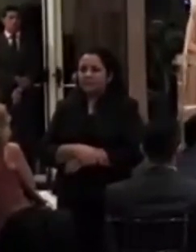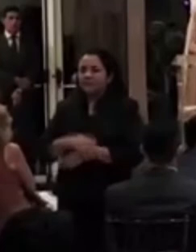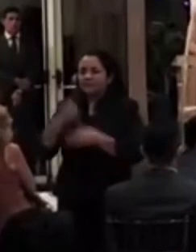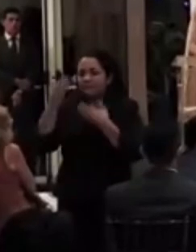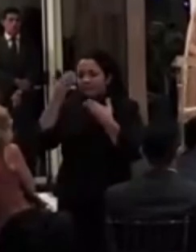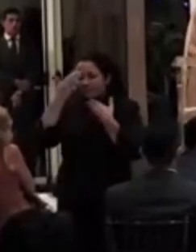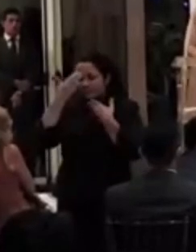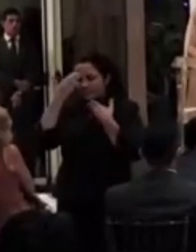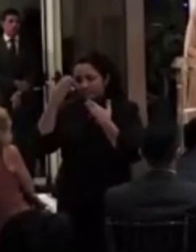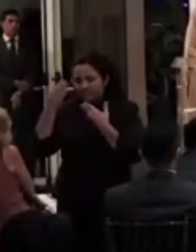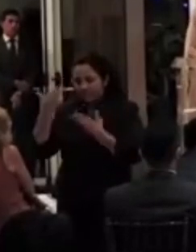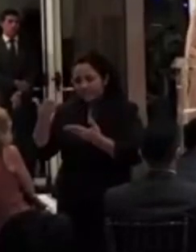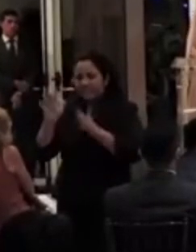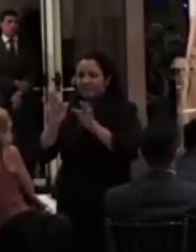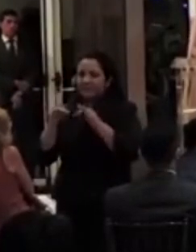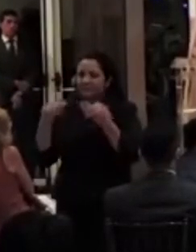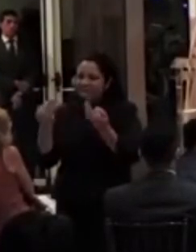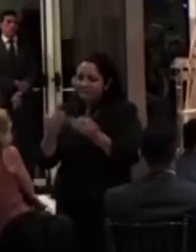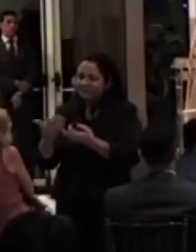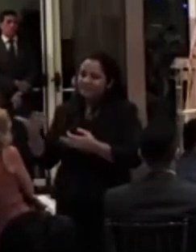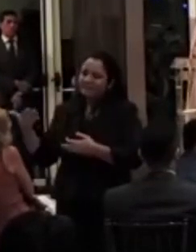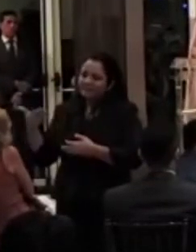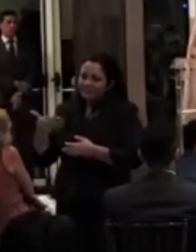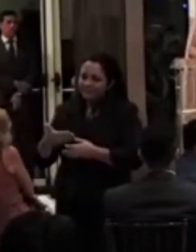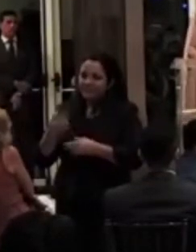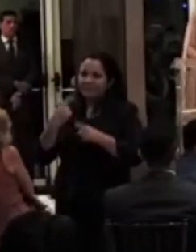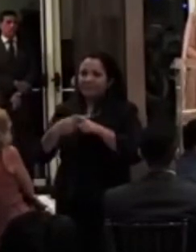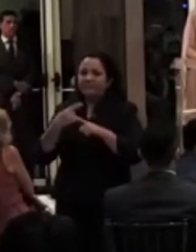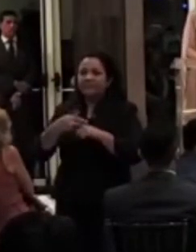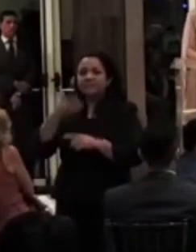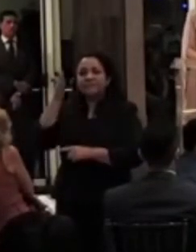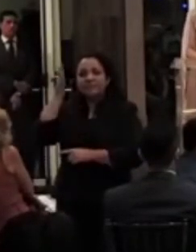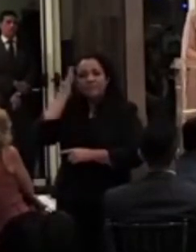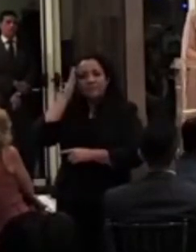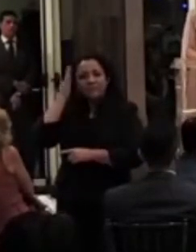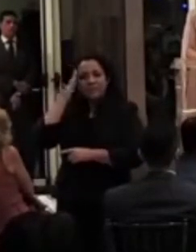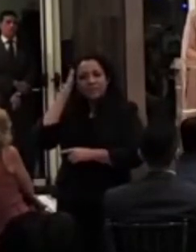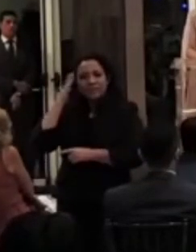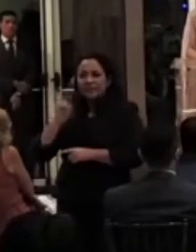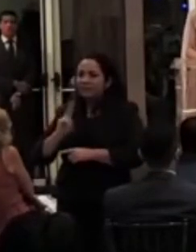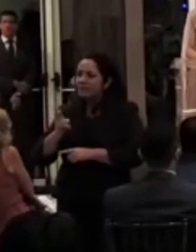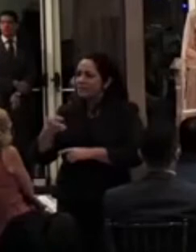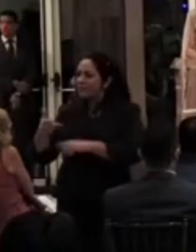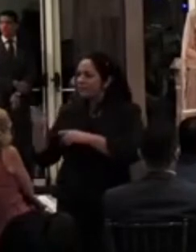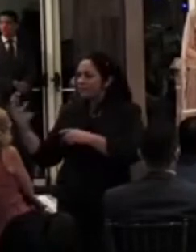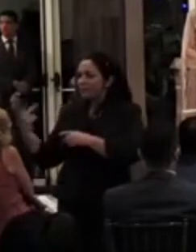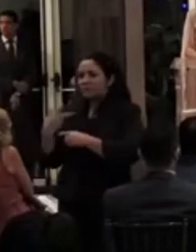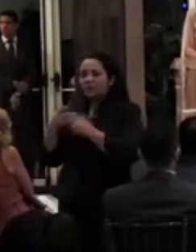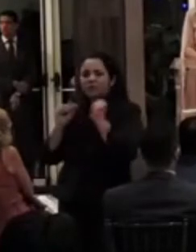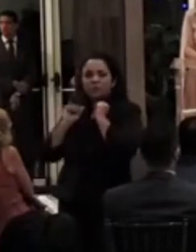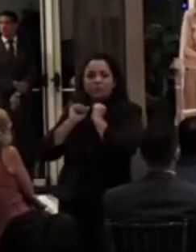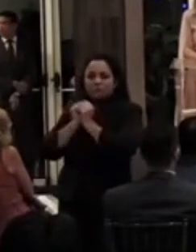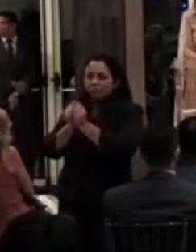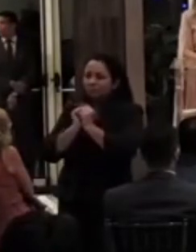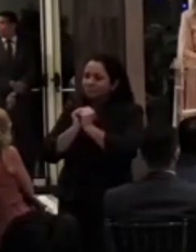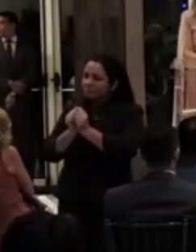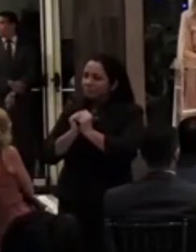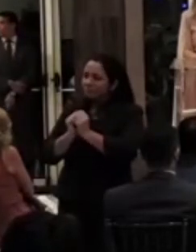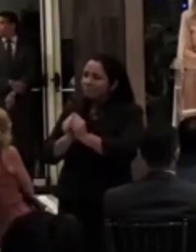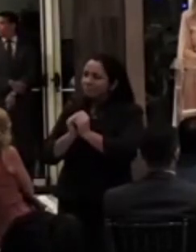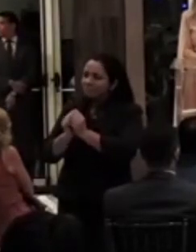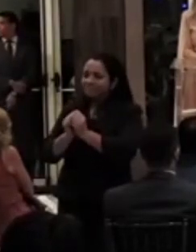Obrigada por estarem aqui e porque sei que seguirão ao nosso lado, firmes e solidários, pelos